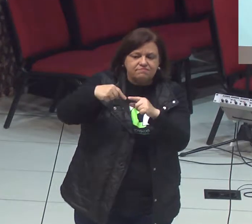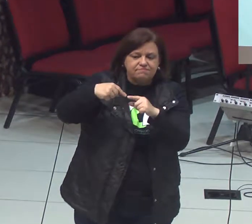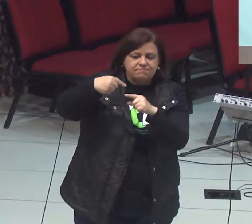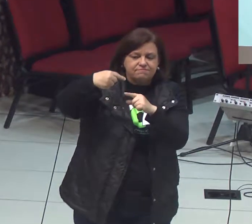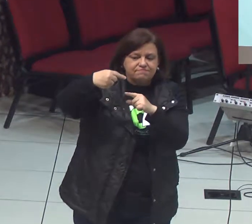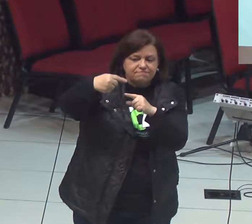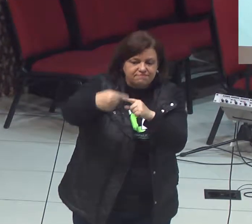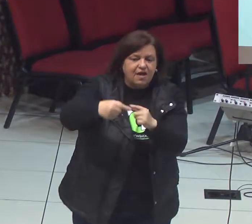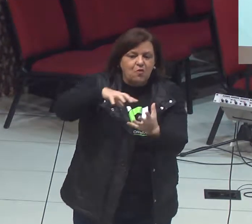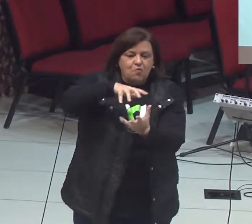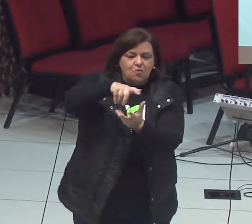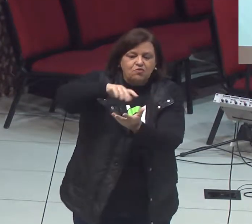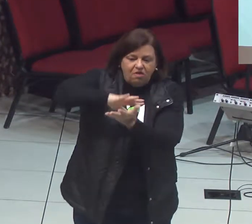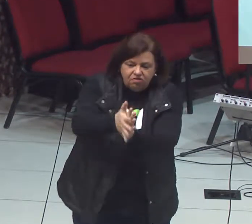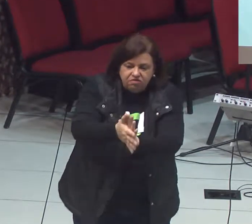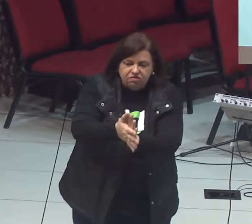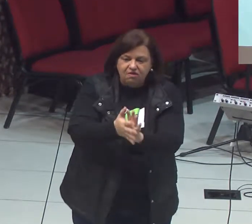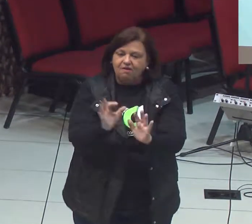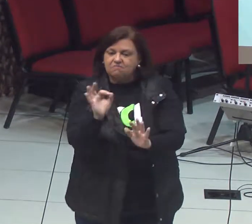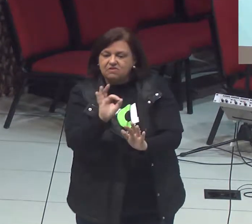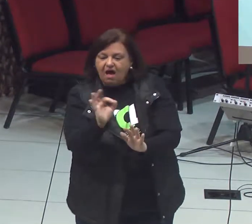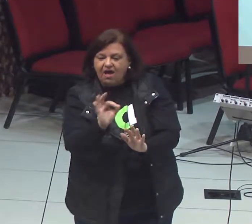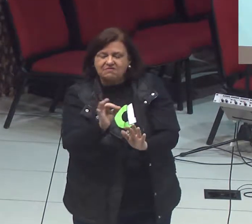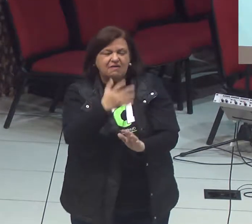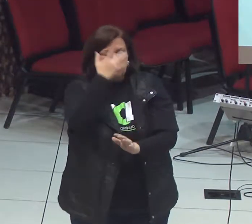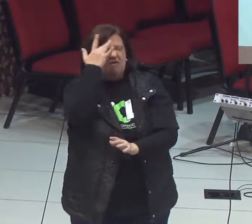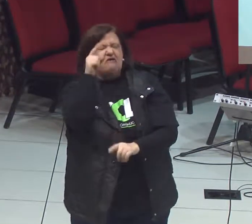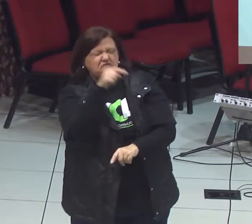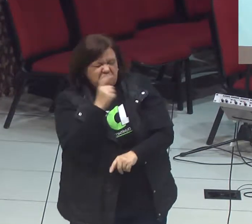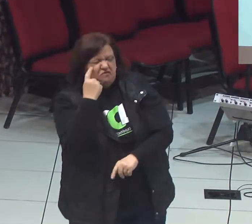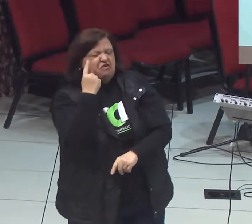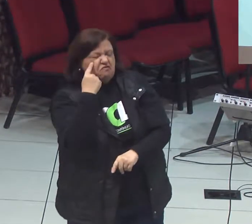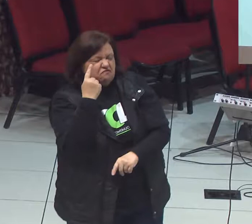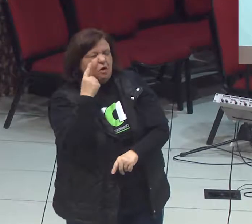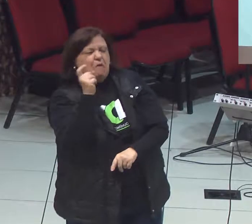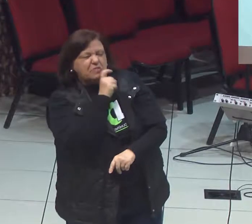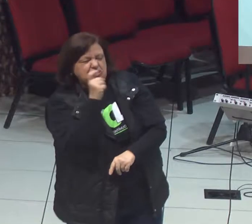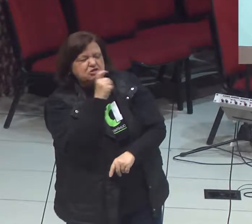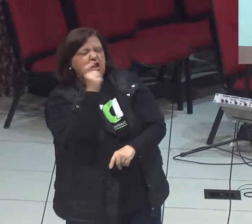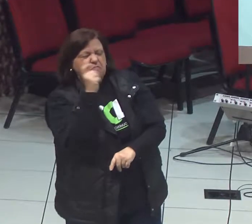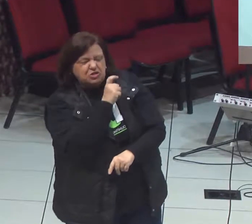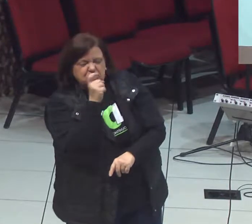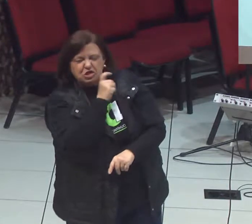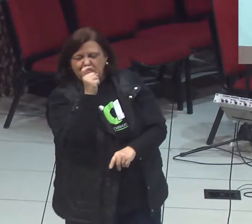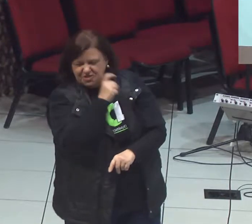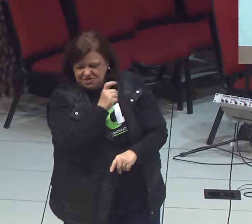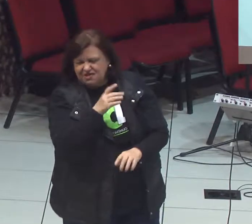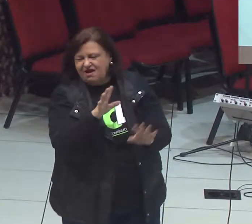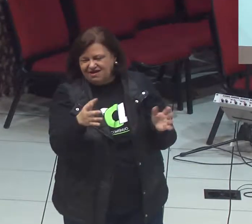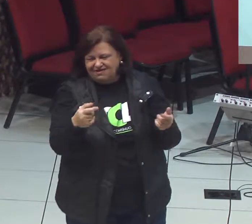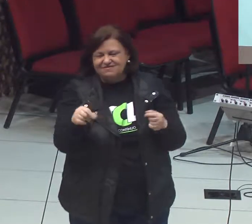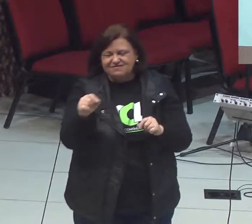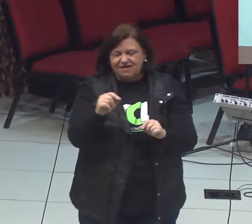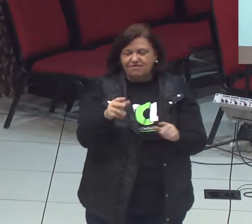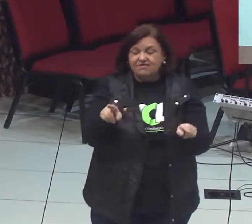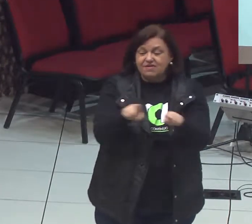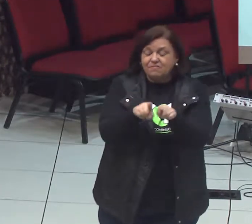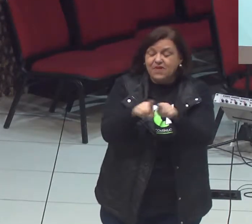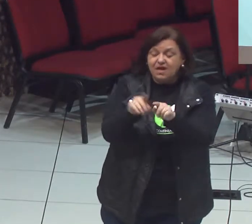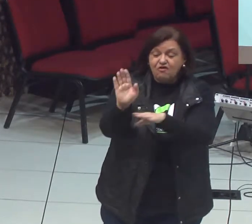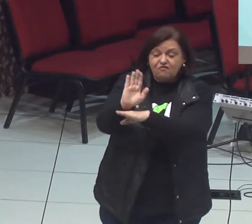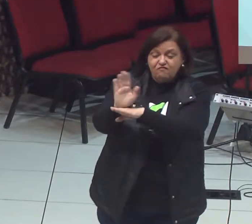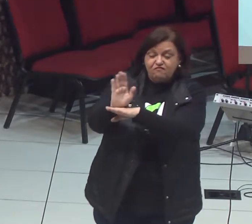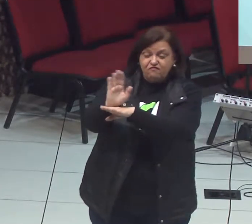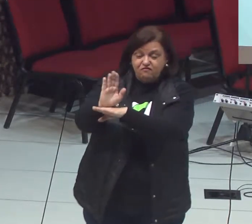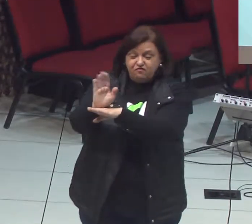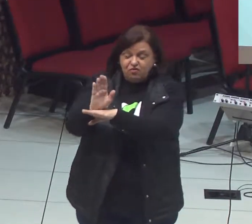E essas confusões continuam, né? Eu lembro de 2012. Lembra do filme 2012? Lembra dos maias, o fim do